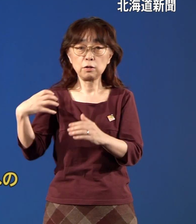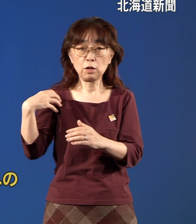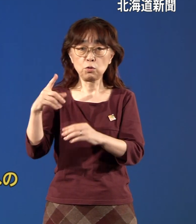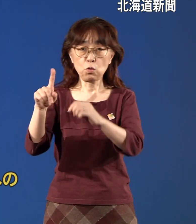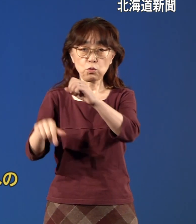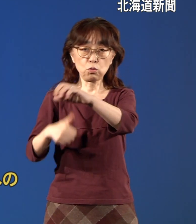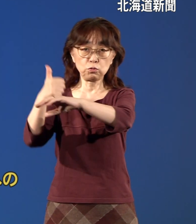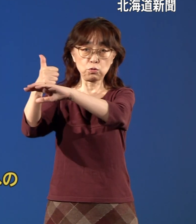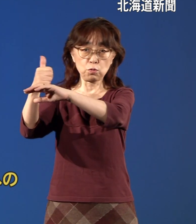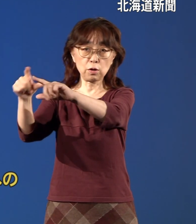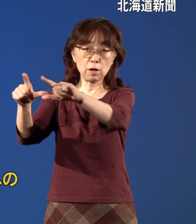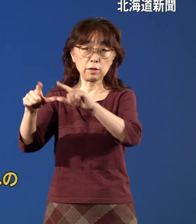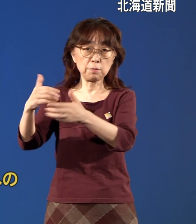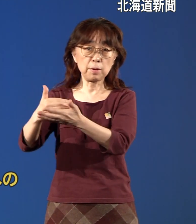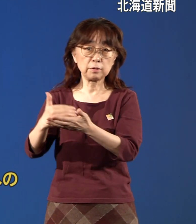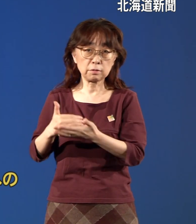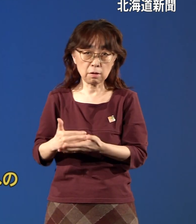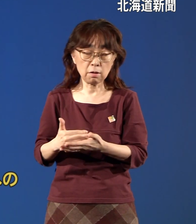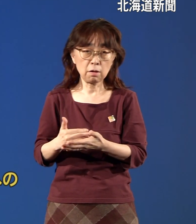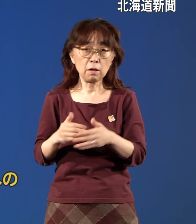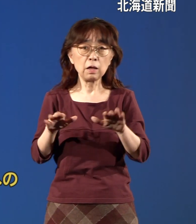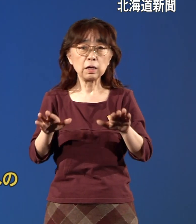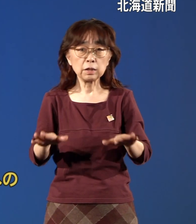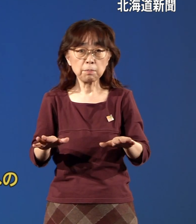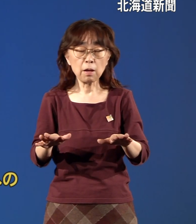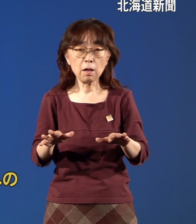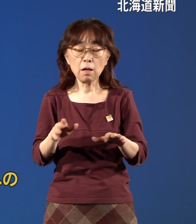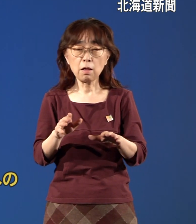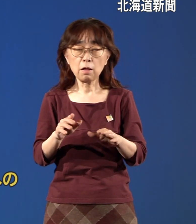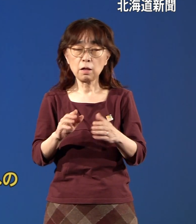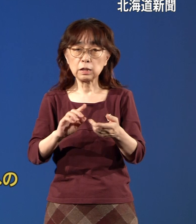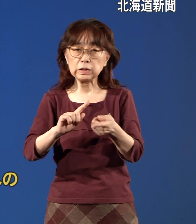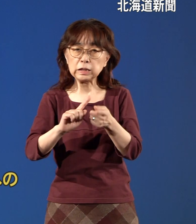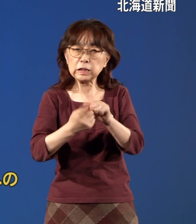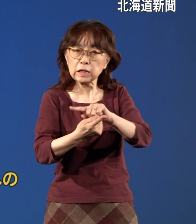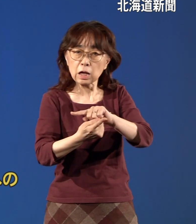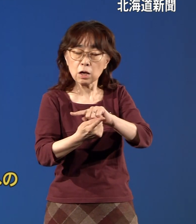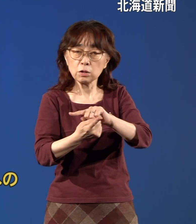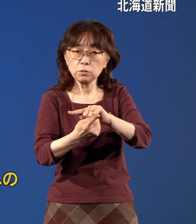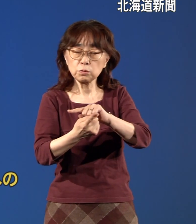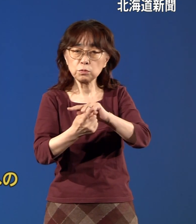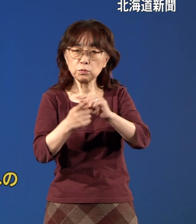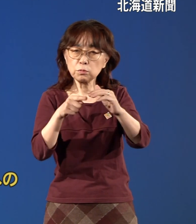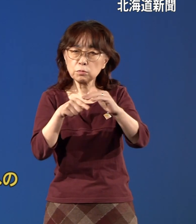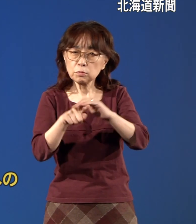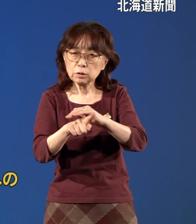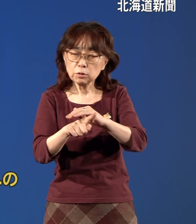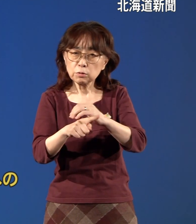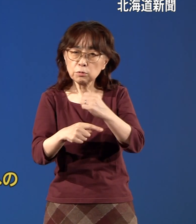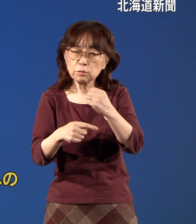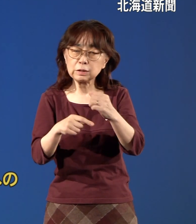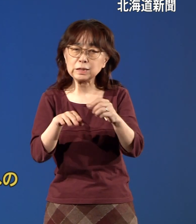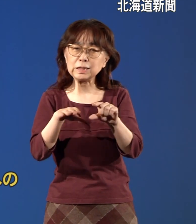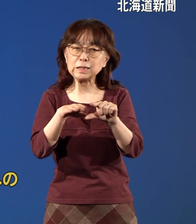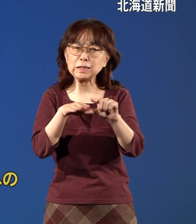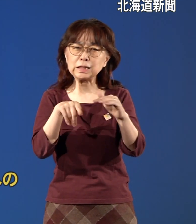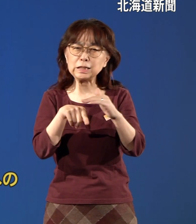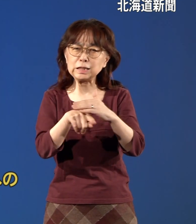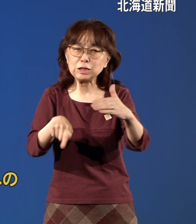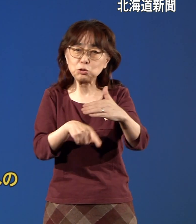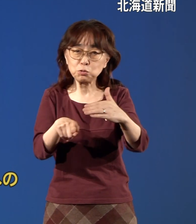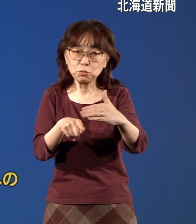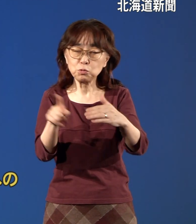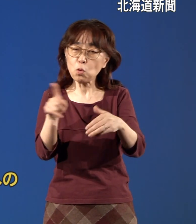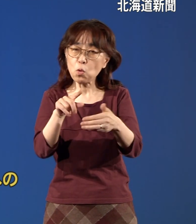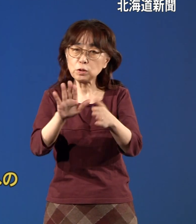、これはそのこういった場合に切り替える目安というか基準というかですね、どういった場合に切り替え